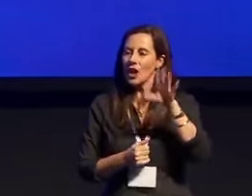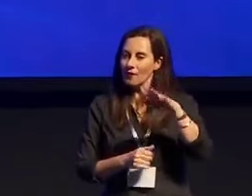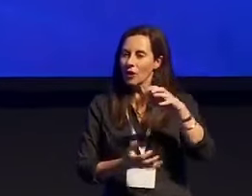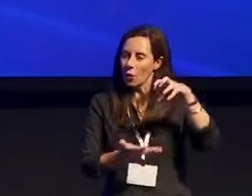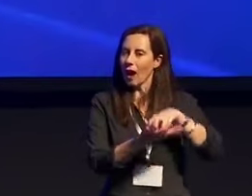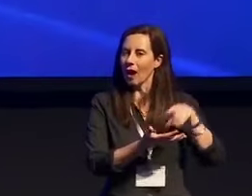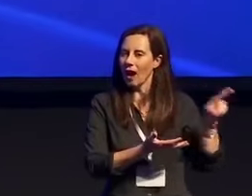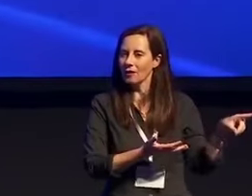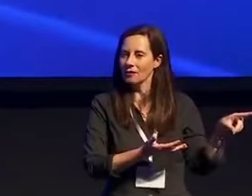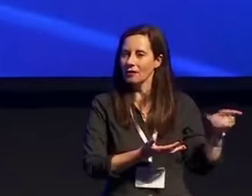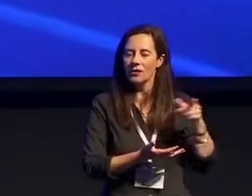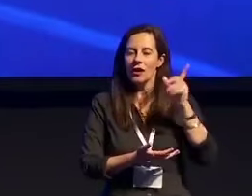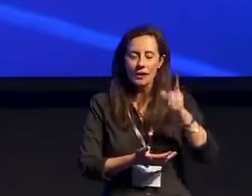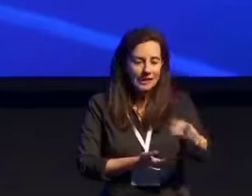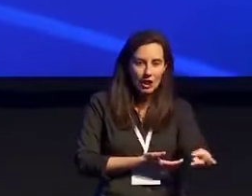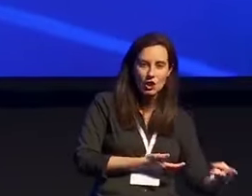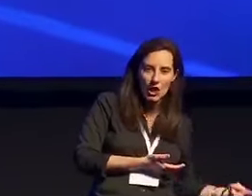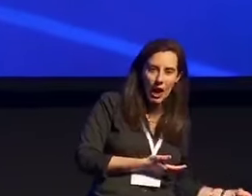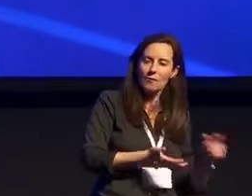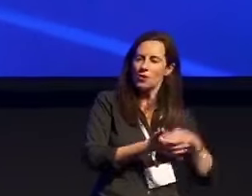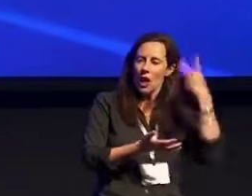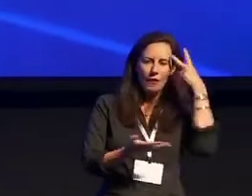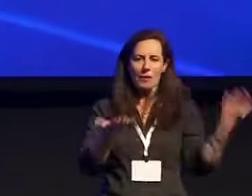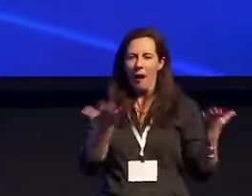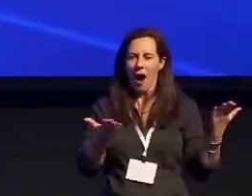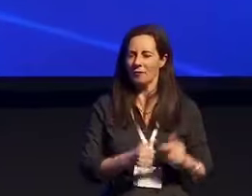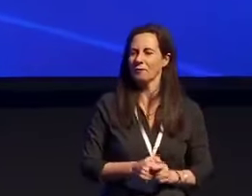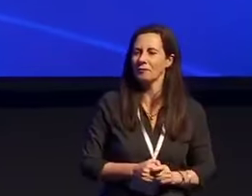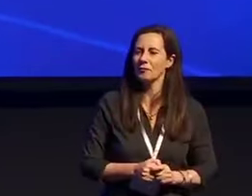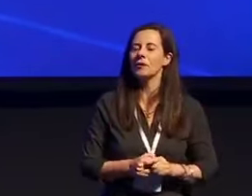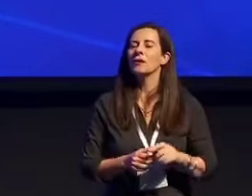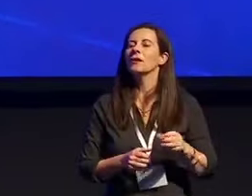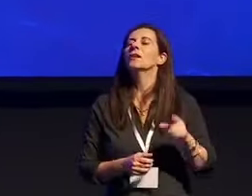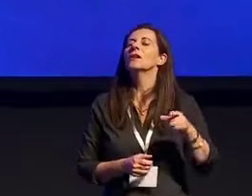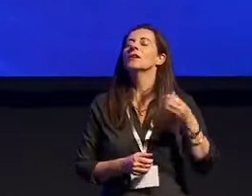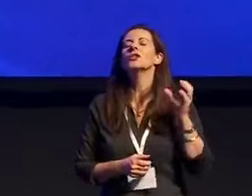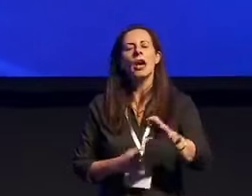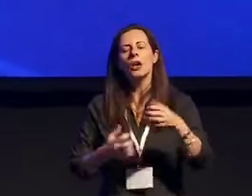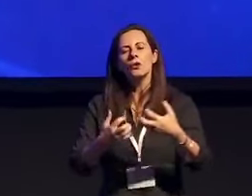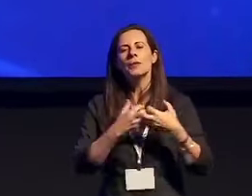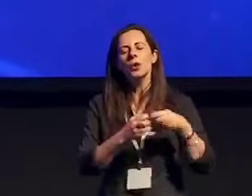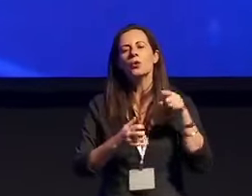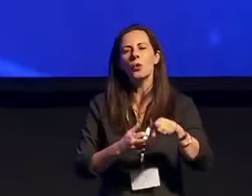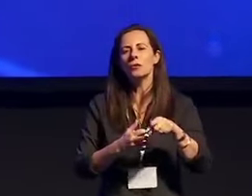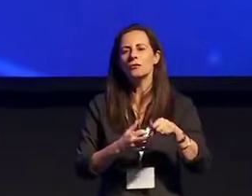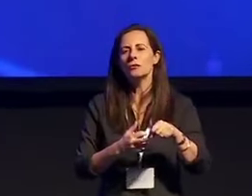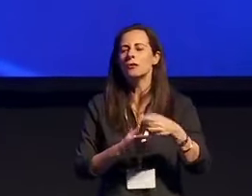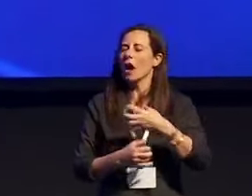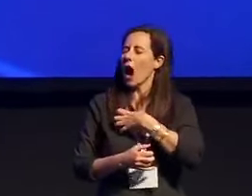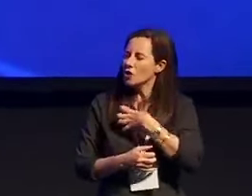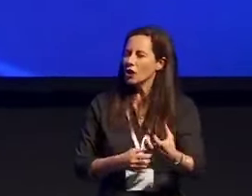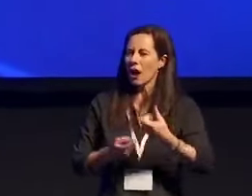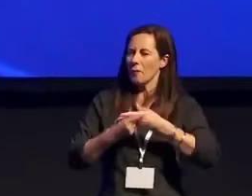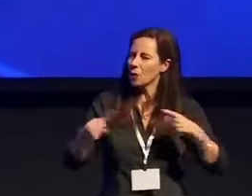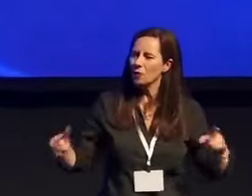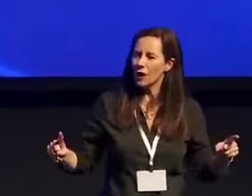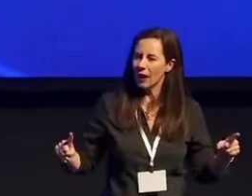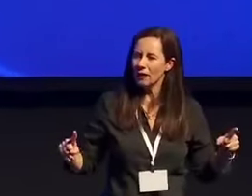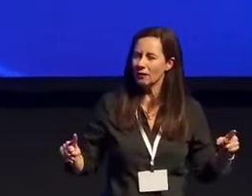תחנה שאתה צריך לשכב על הרצפה כדי להבין על מה מדובר. השקענו בארגון תערוכת ספקי נגישות כאמור עשירה